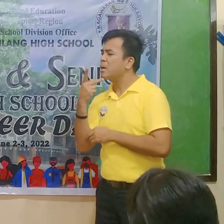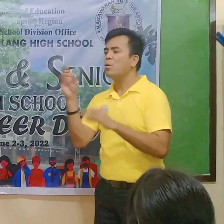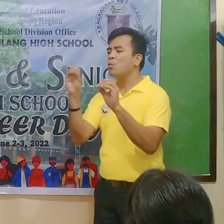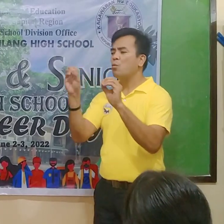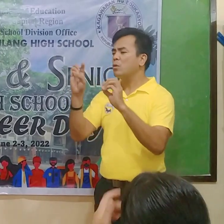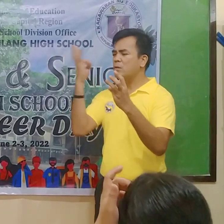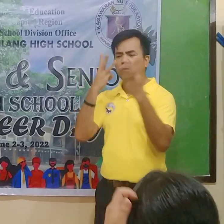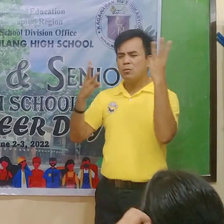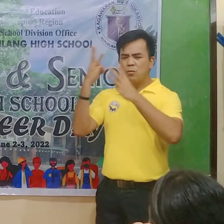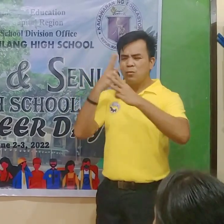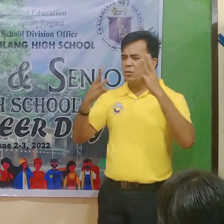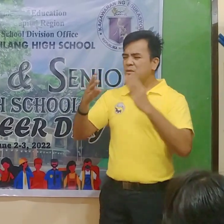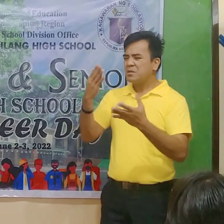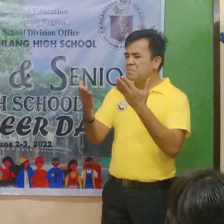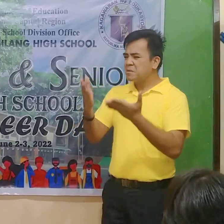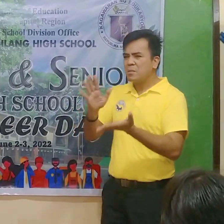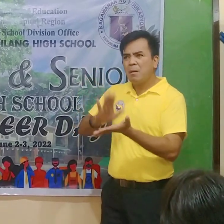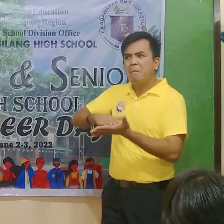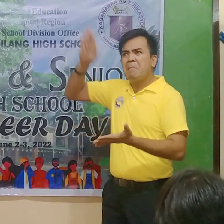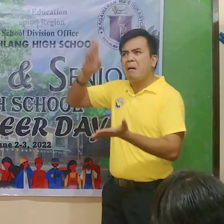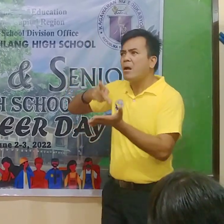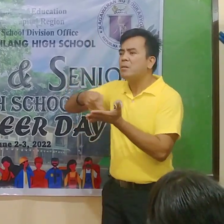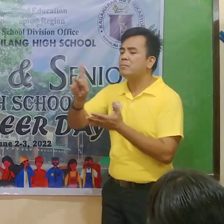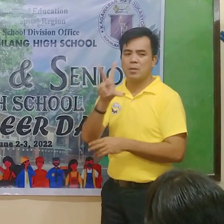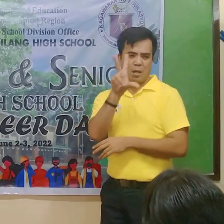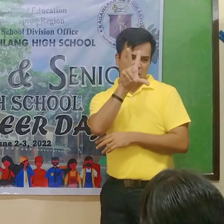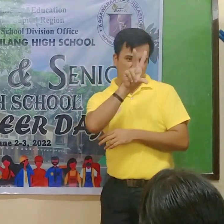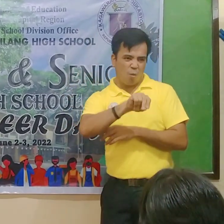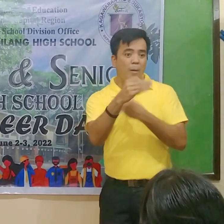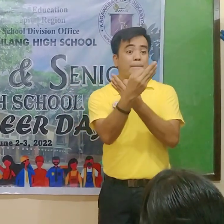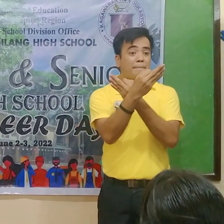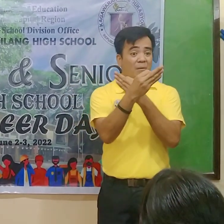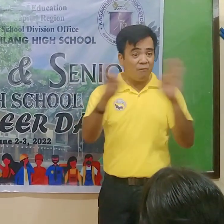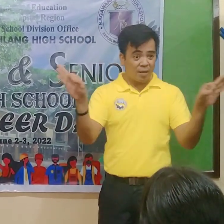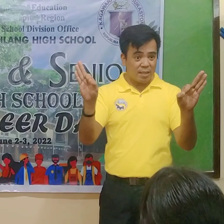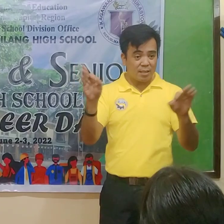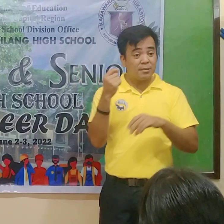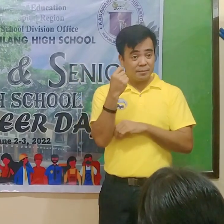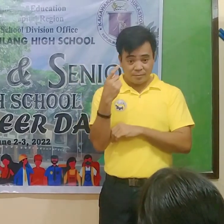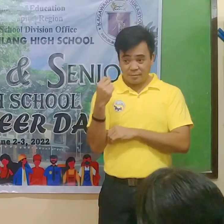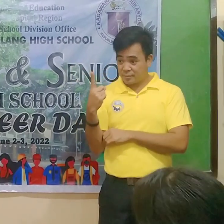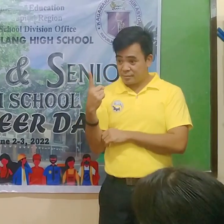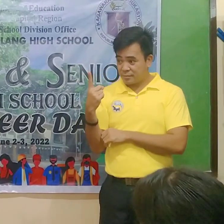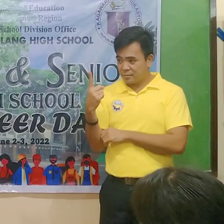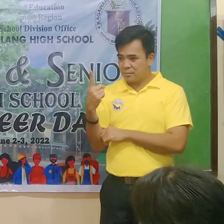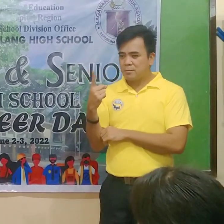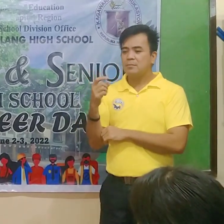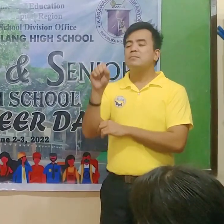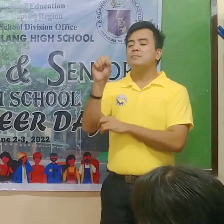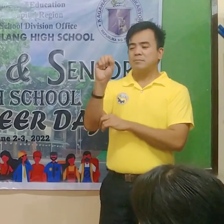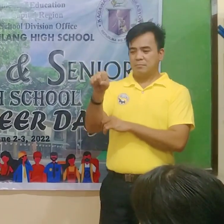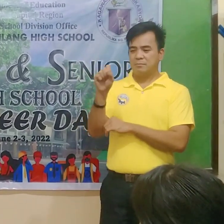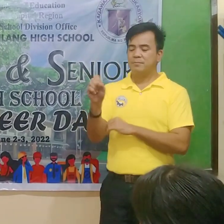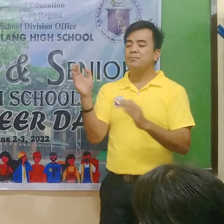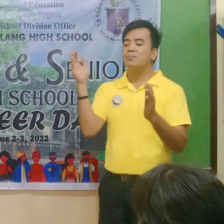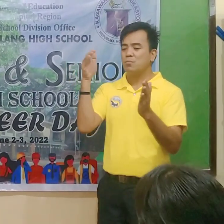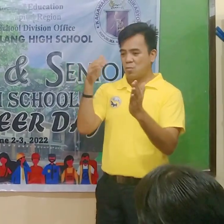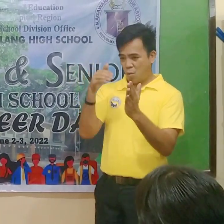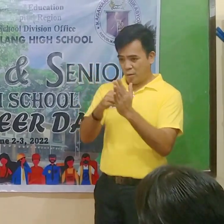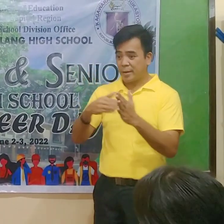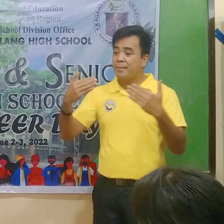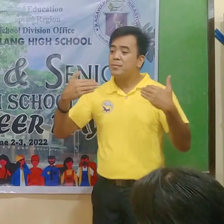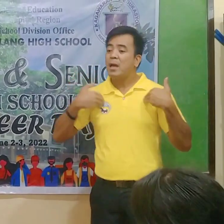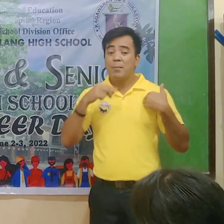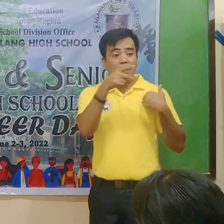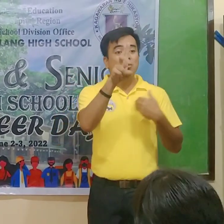sa pag-aaral ng inyong mga anak sa senior high school dahil libre na po ang pag-aaral ngayon. So, tulad ko ng nabanggit ko kanina, meron sila